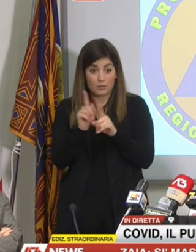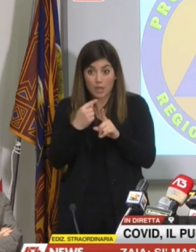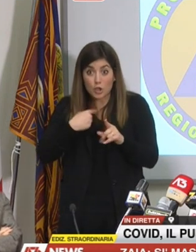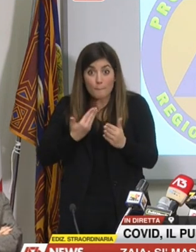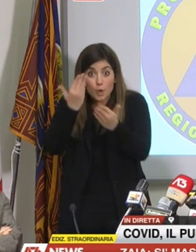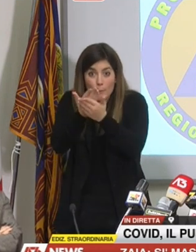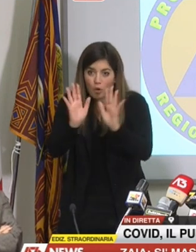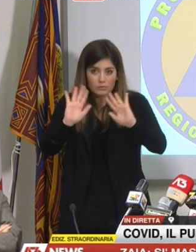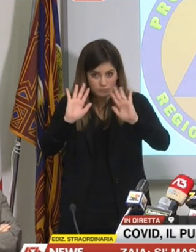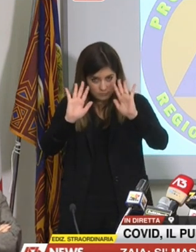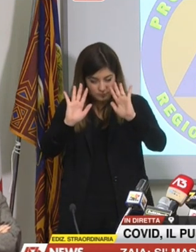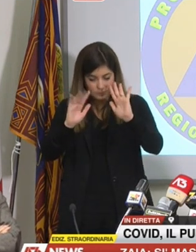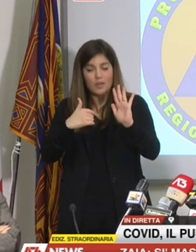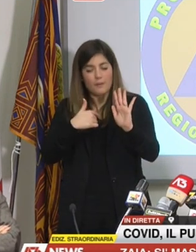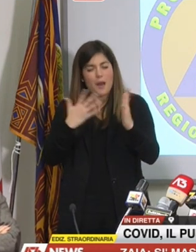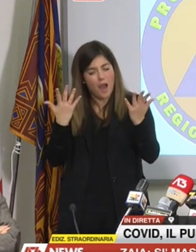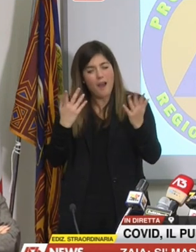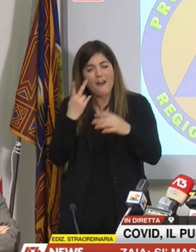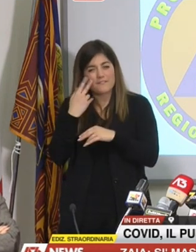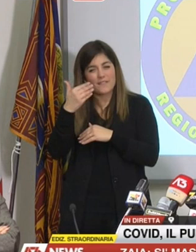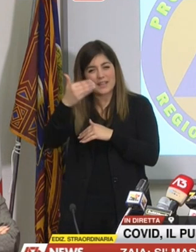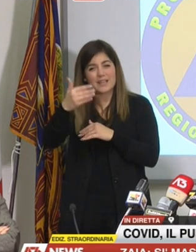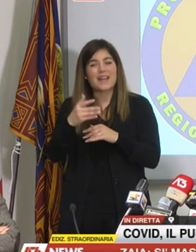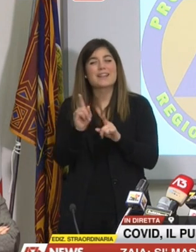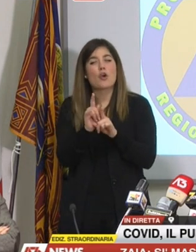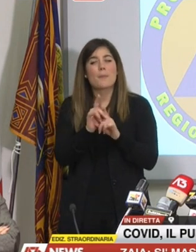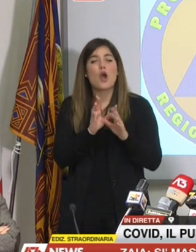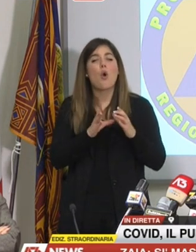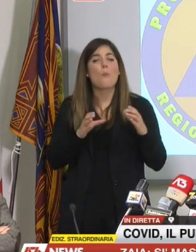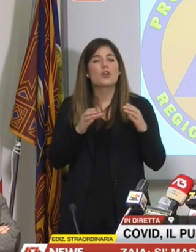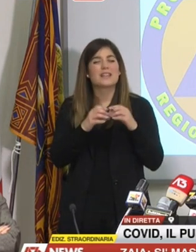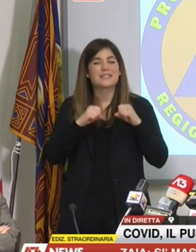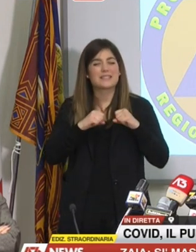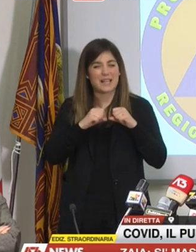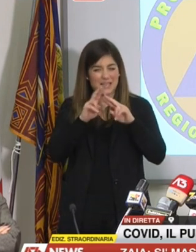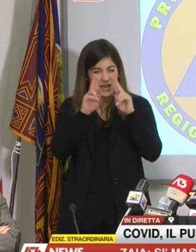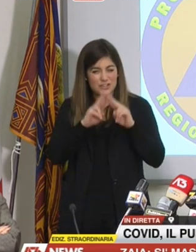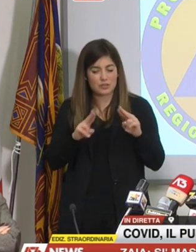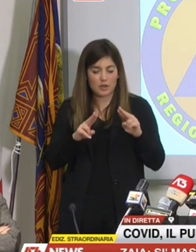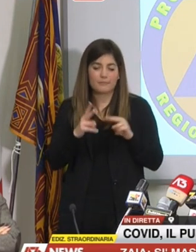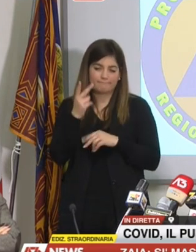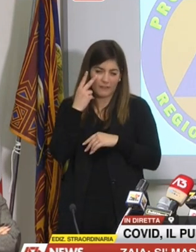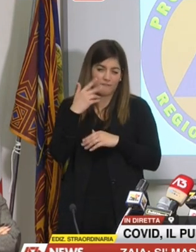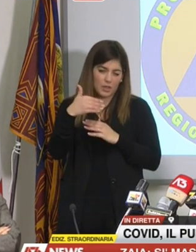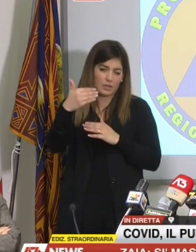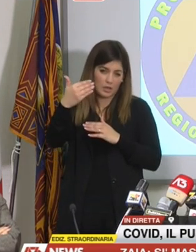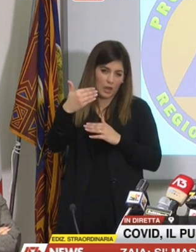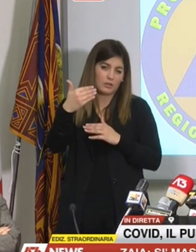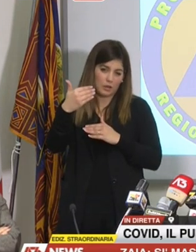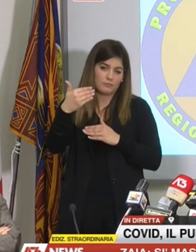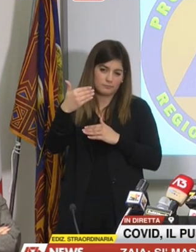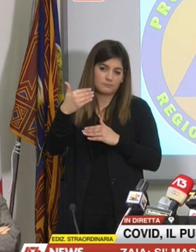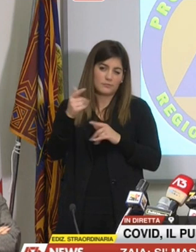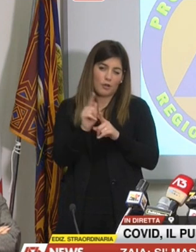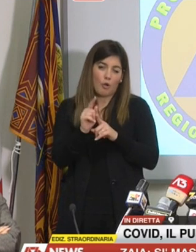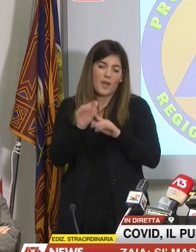robe. Sto dicendo che vedrete che la comunità internazionale si tutelerà col tema del passaporto sanitario. Scusate, abbiamo